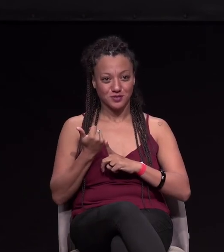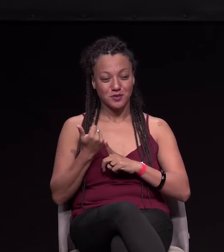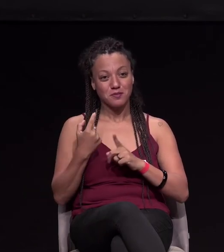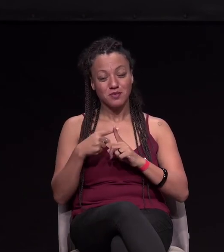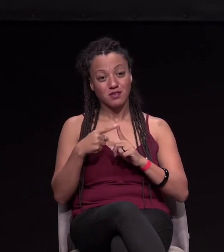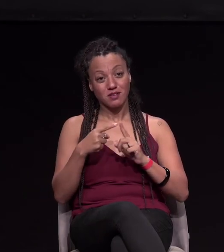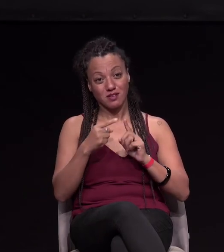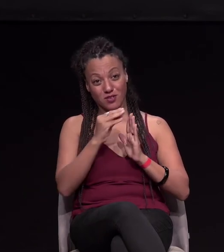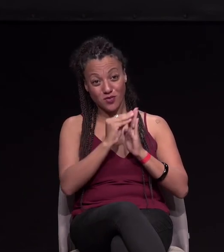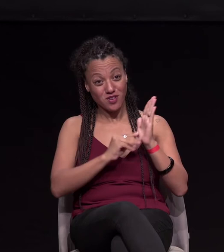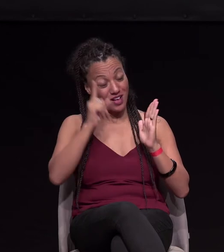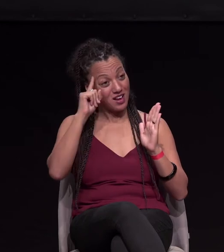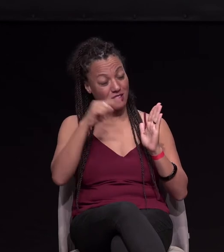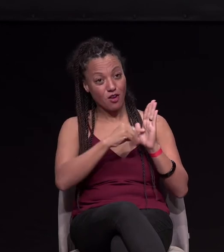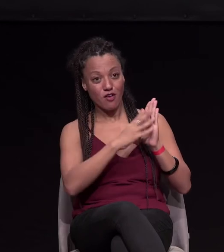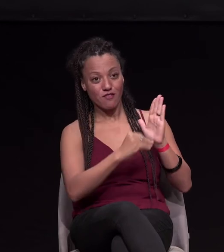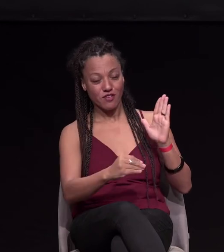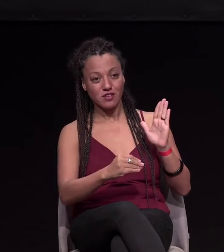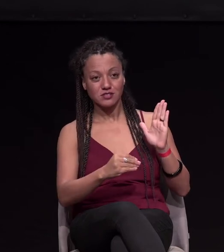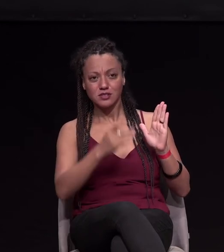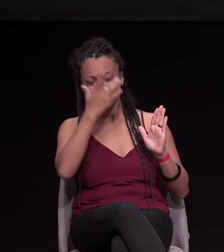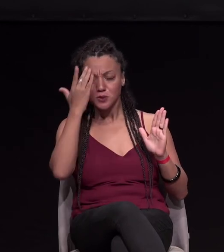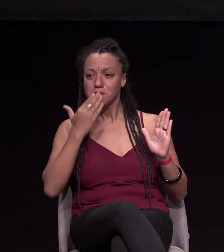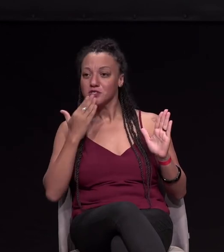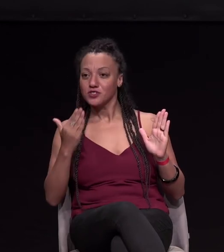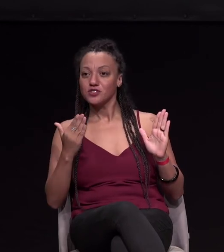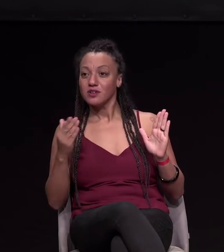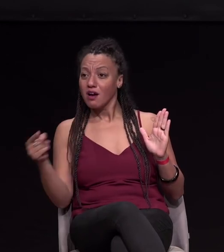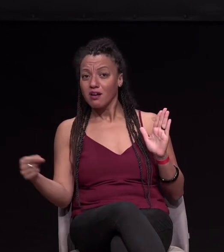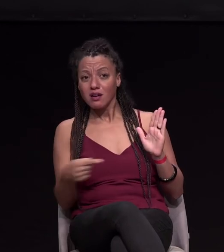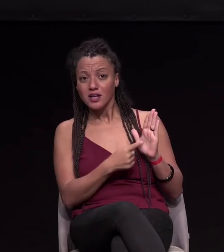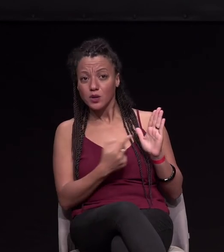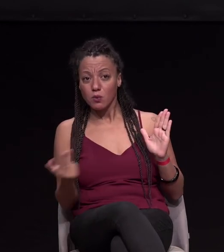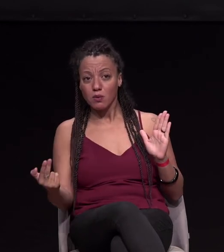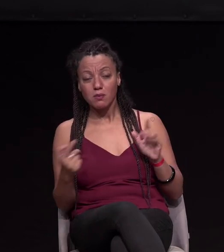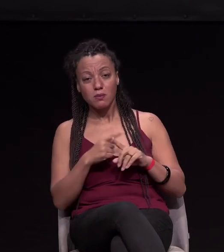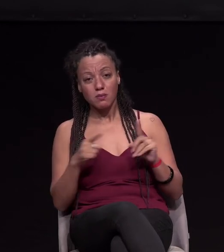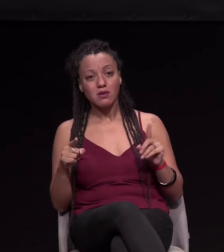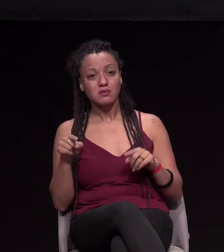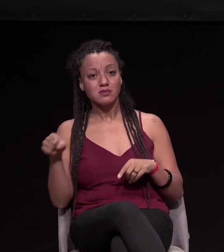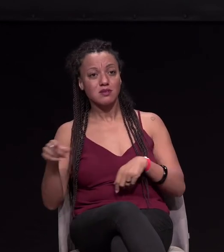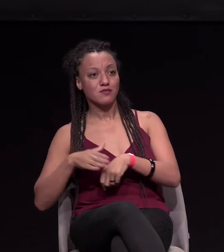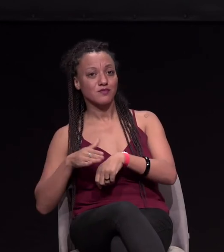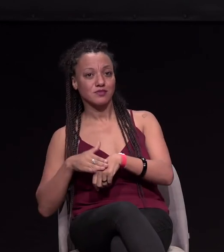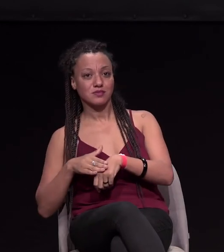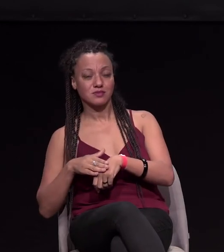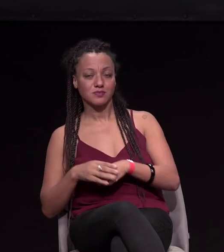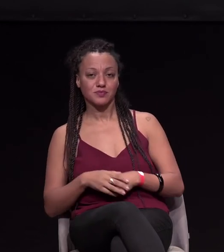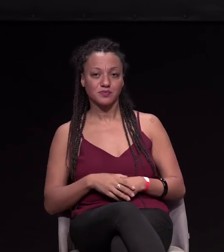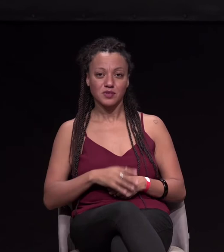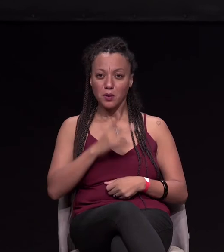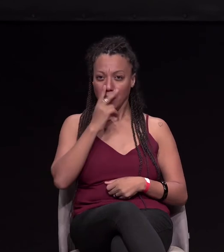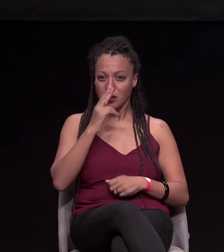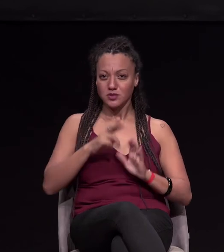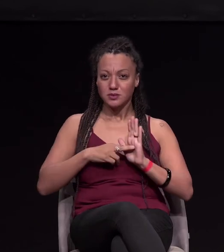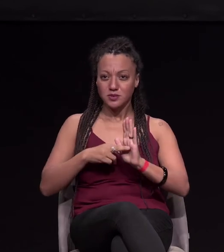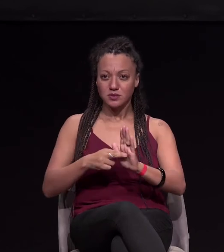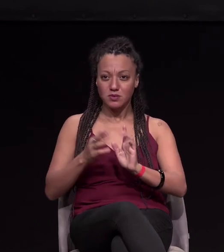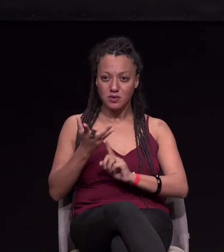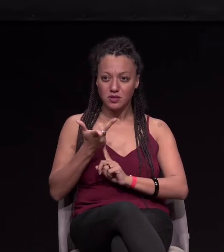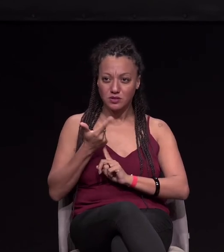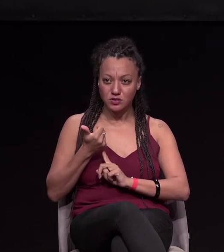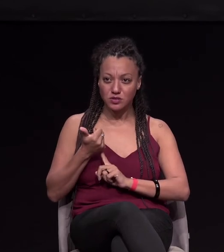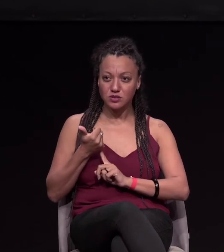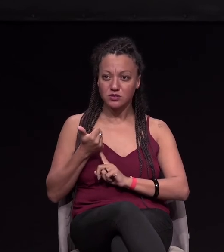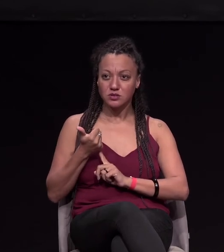né então eu acredito por exemplo que essa expressão artística ela acaba tomando um corpo não é